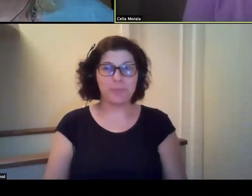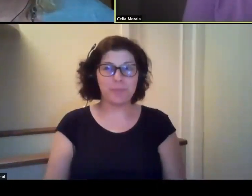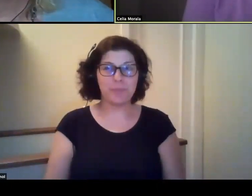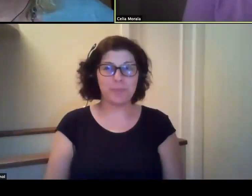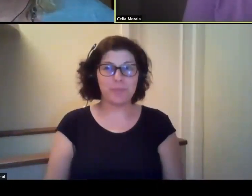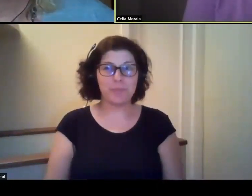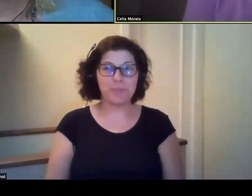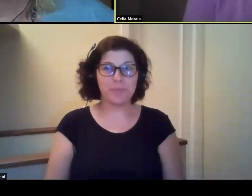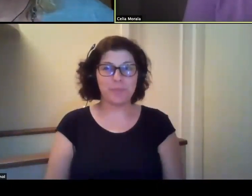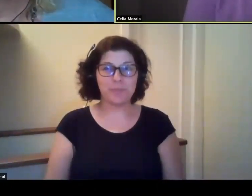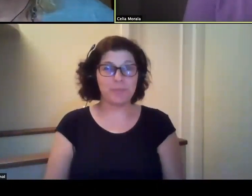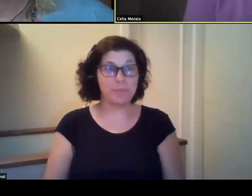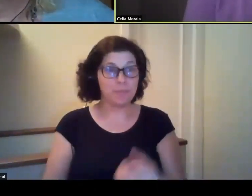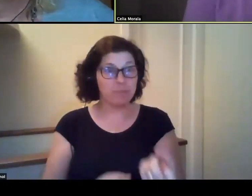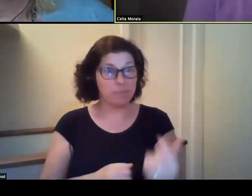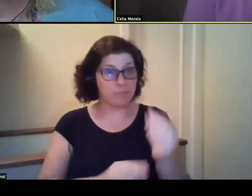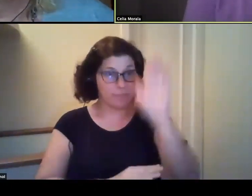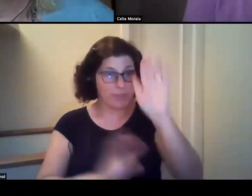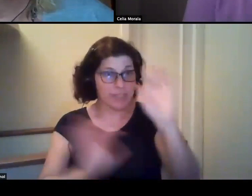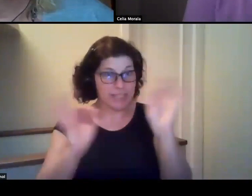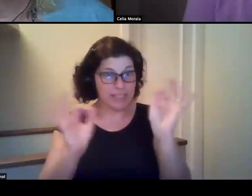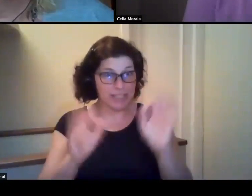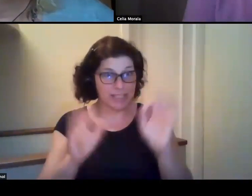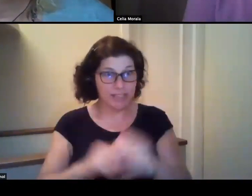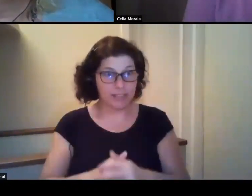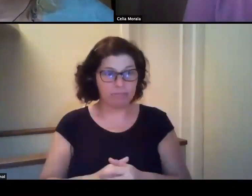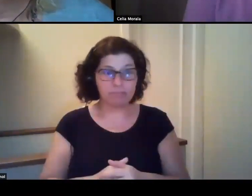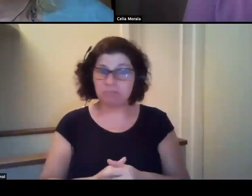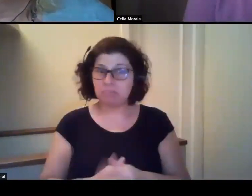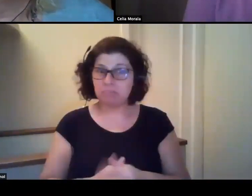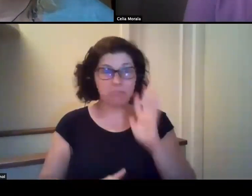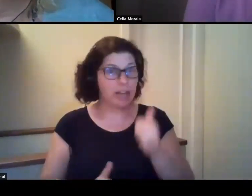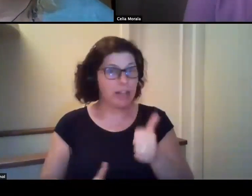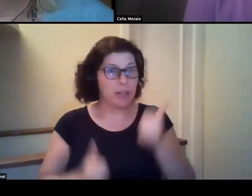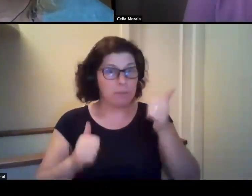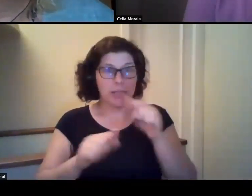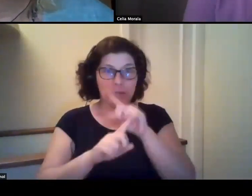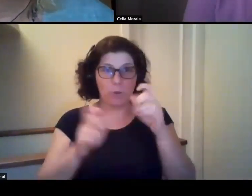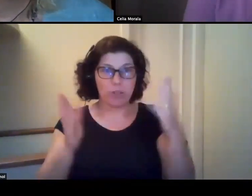Nadie se anima. Por ahora no hay más preguntas.